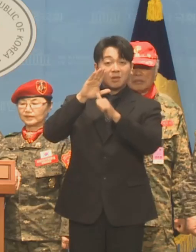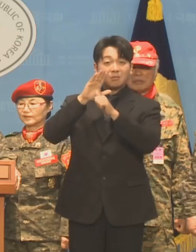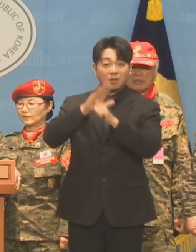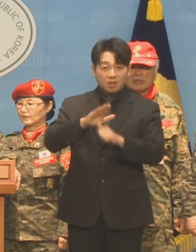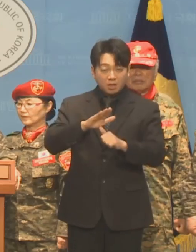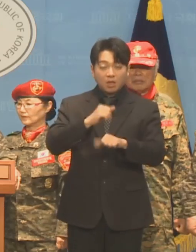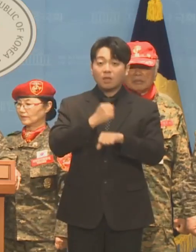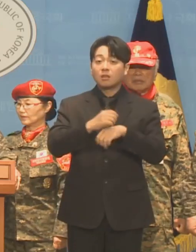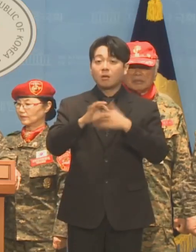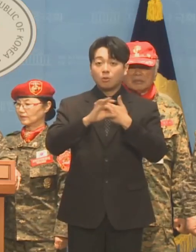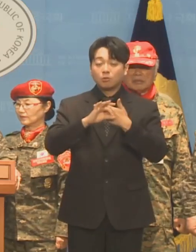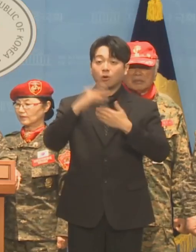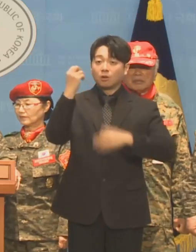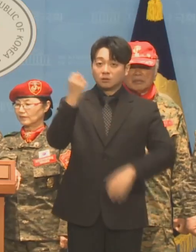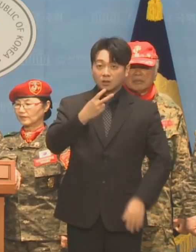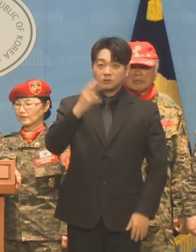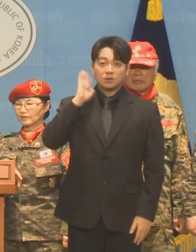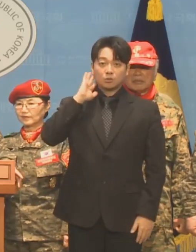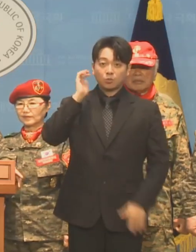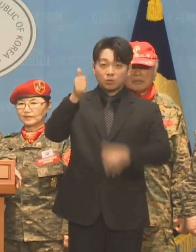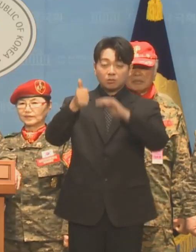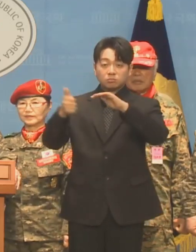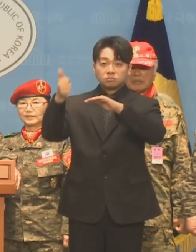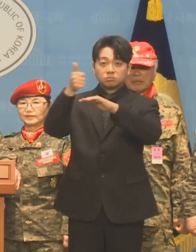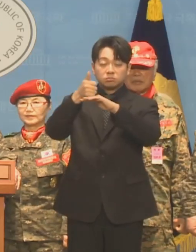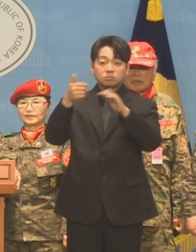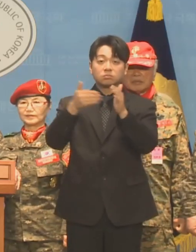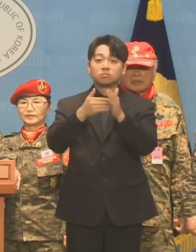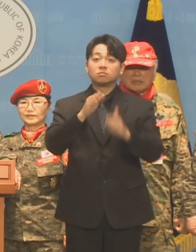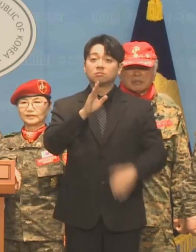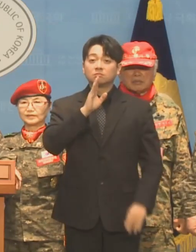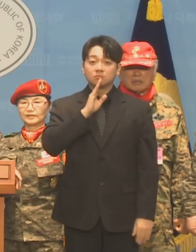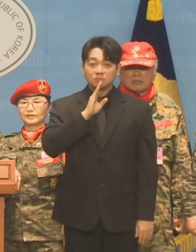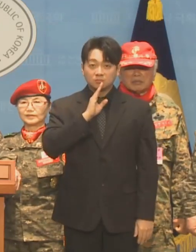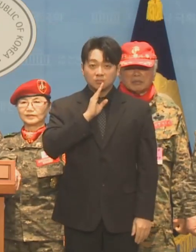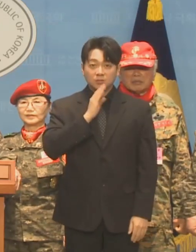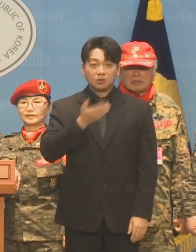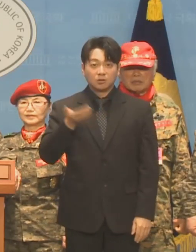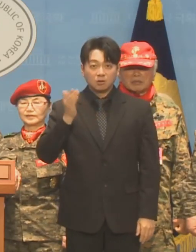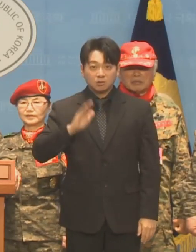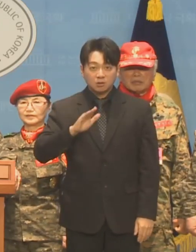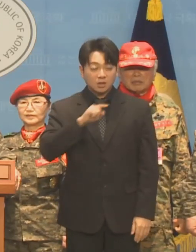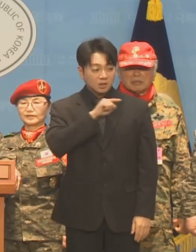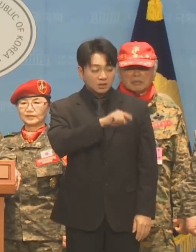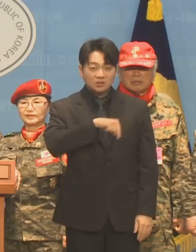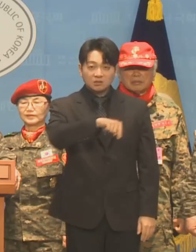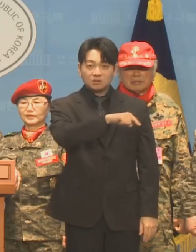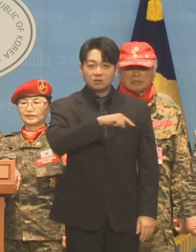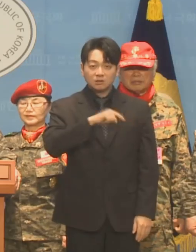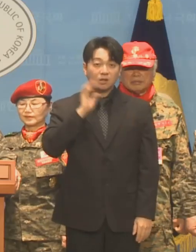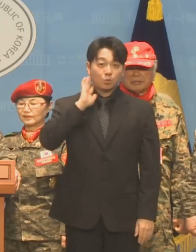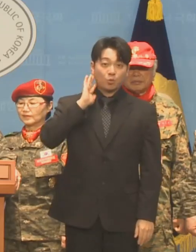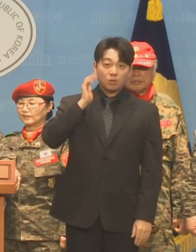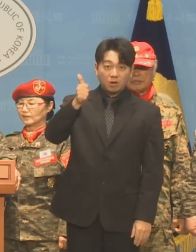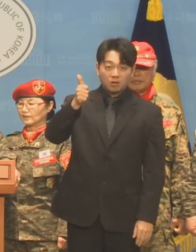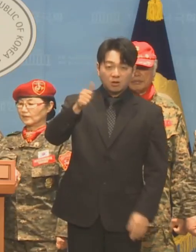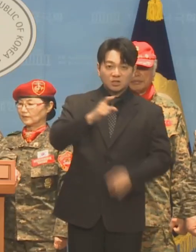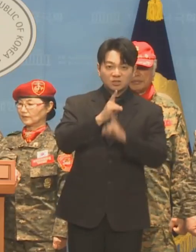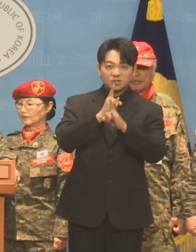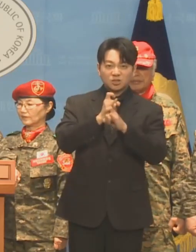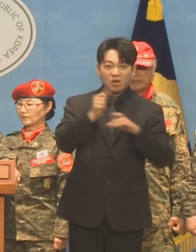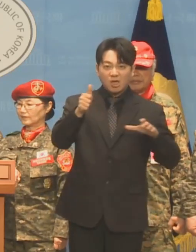것인데 그대들은 대통령을 적으로 인식하고 있음을 지적하는 바이다.